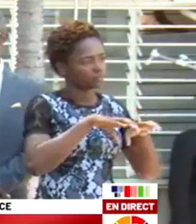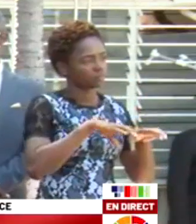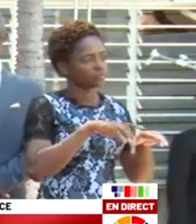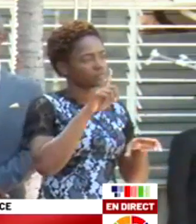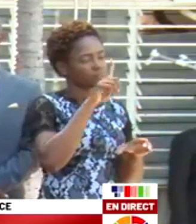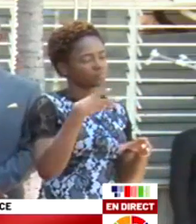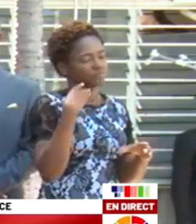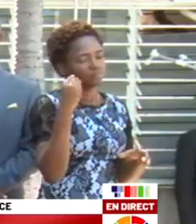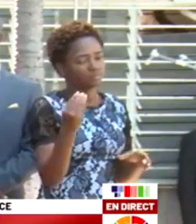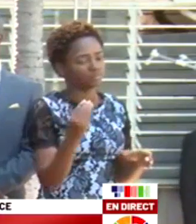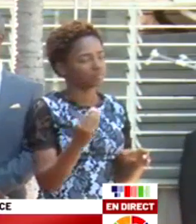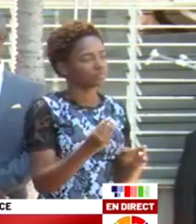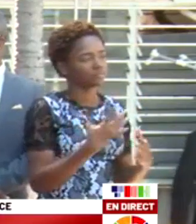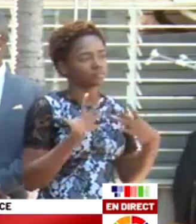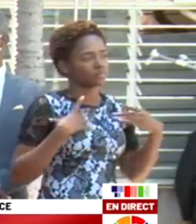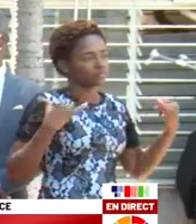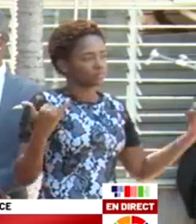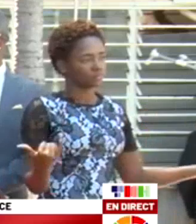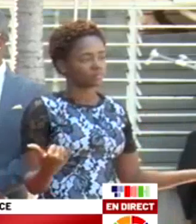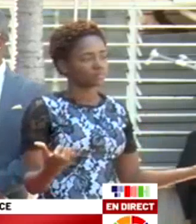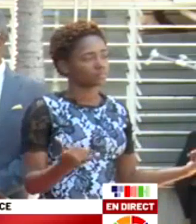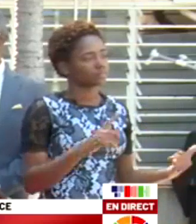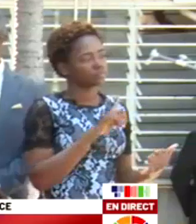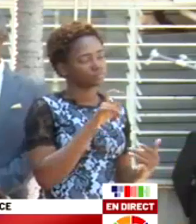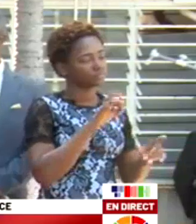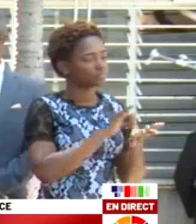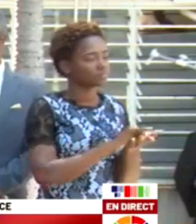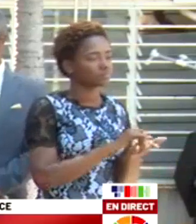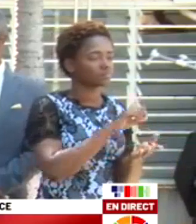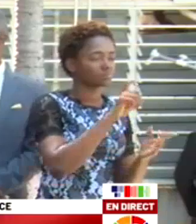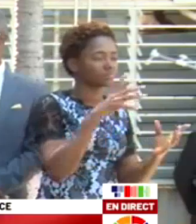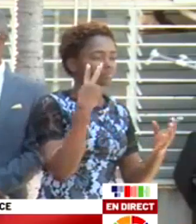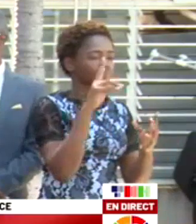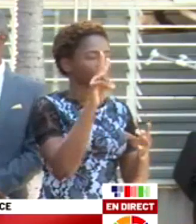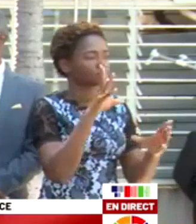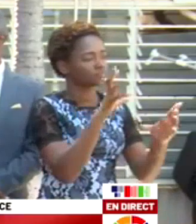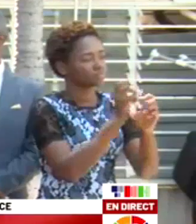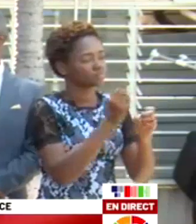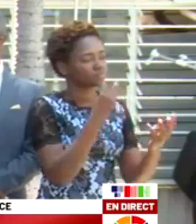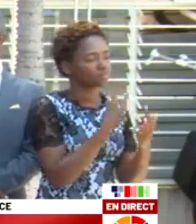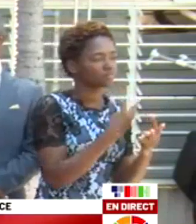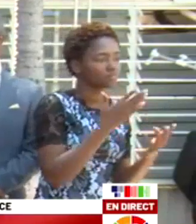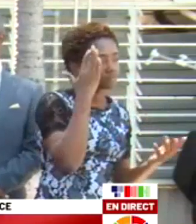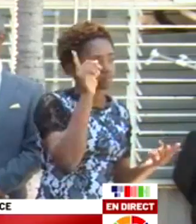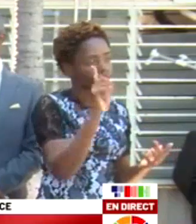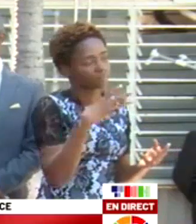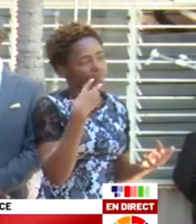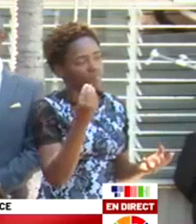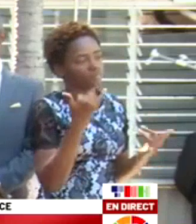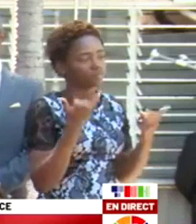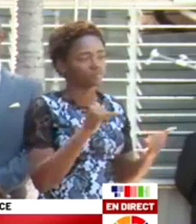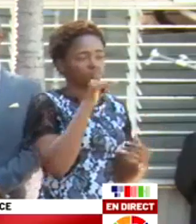partie très jeune, qui font prendre pension très jeune. Et pension, on prend tout le monde comme le bandit prend pension qui vont aller. Ça veut dire, je dis, hein, nous pas